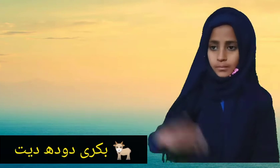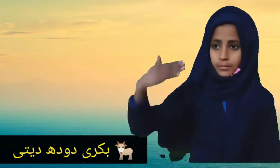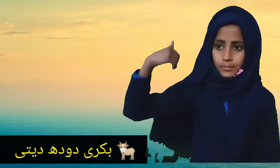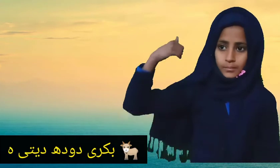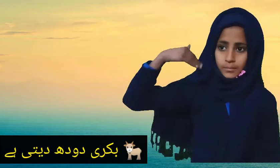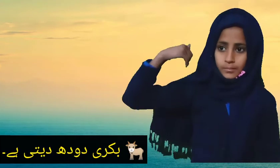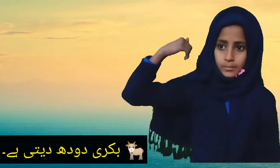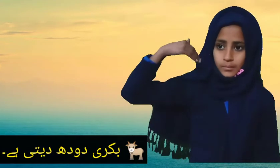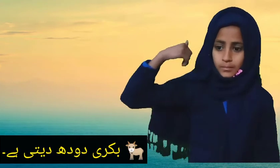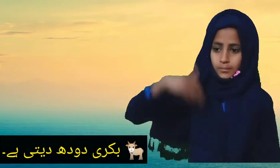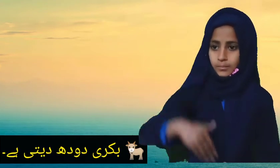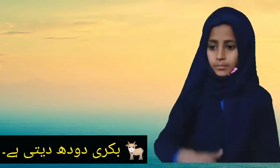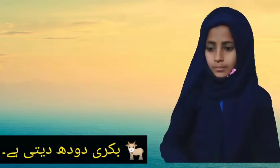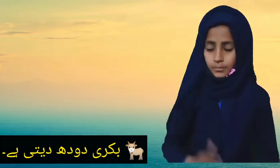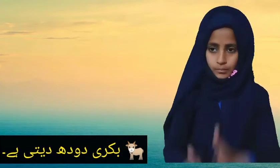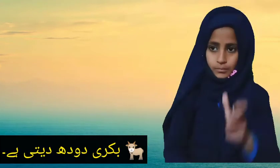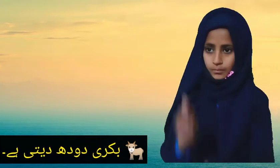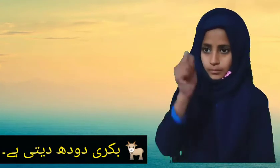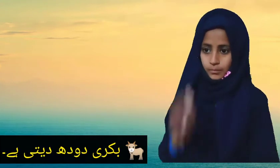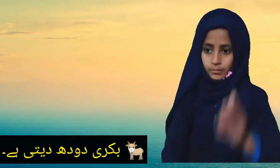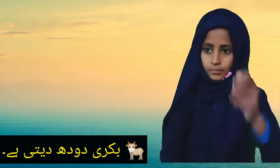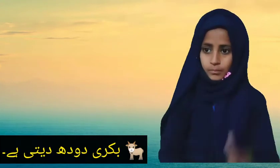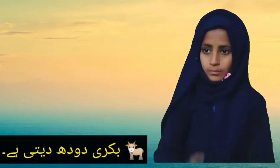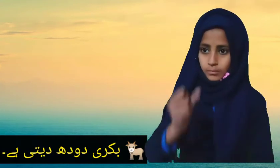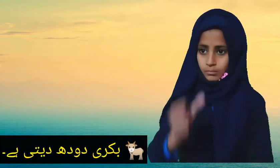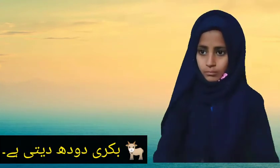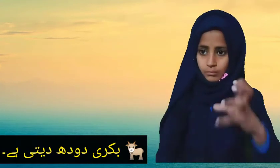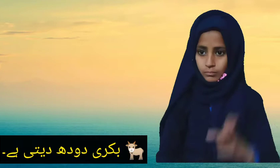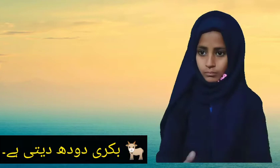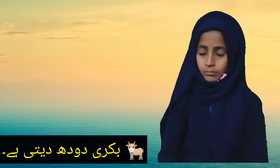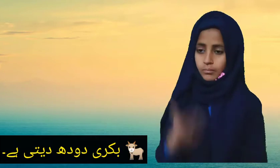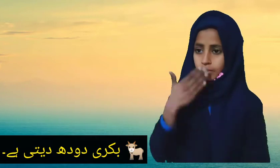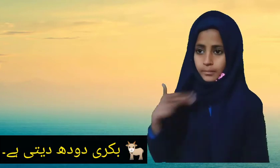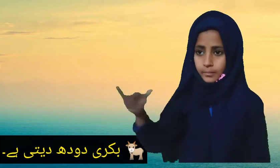बकरी दूध देती है।